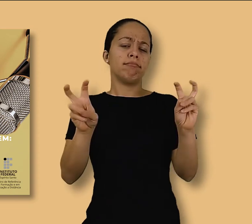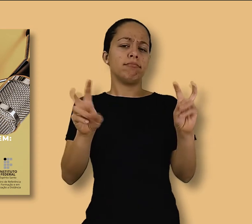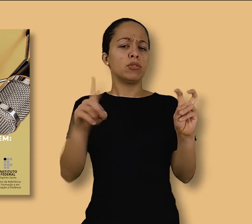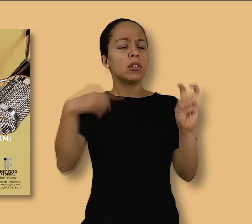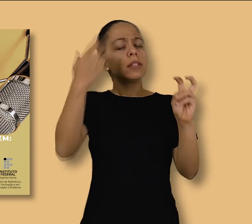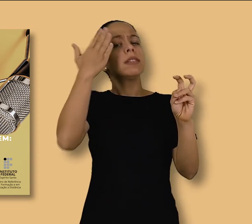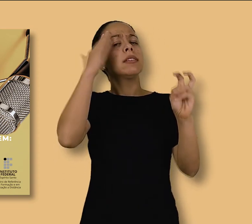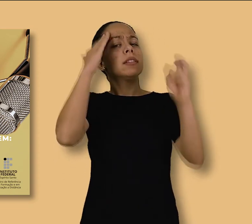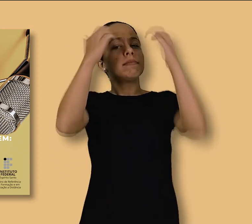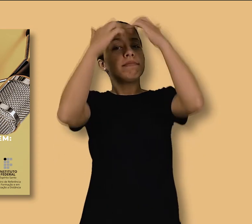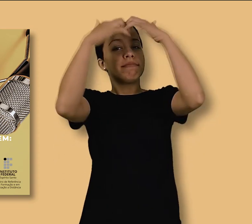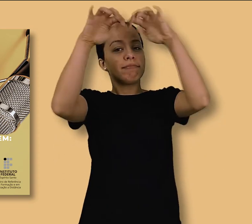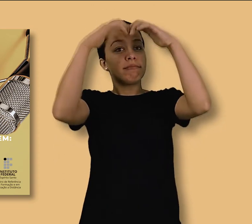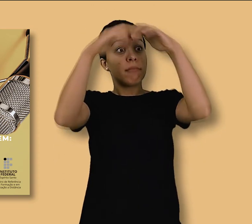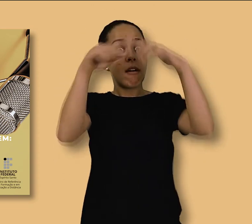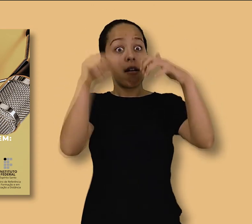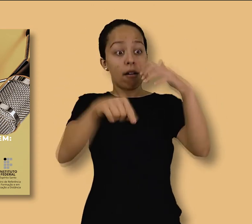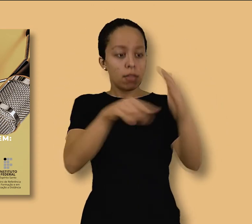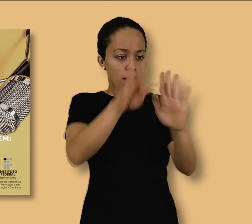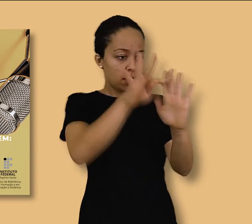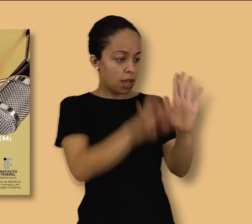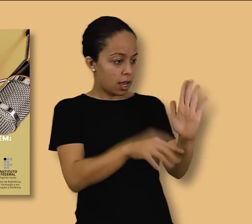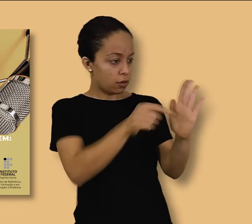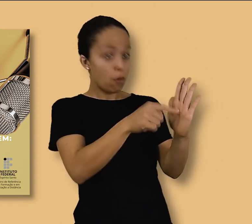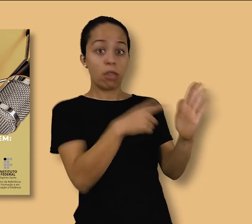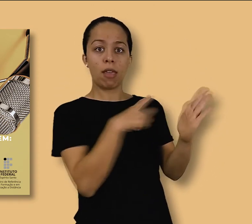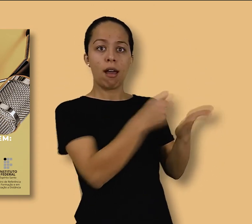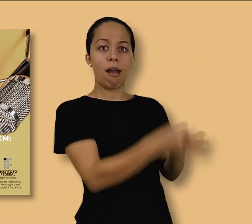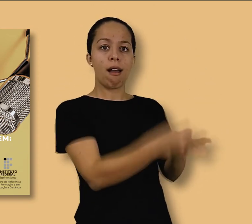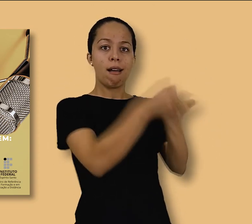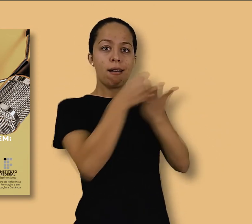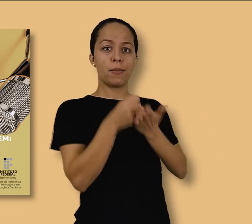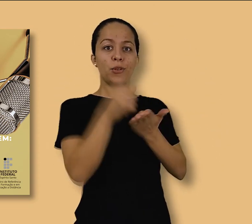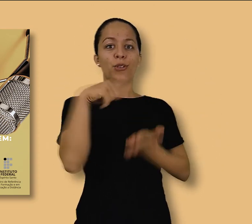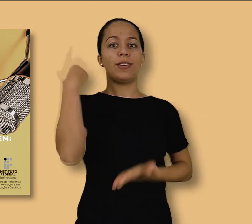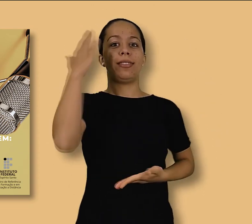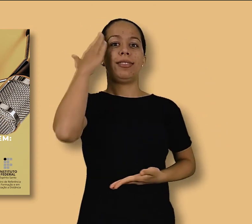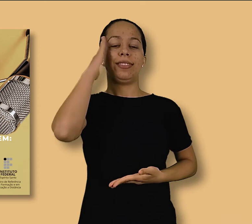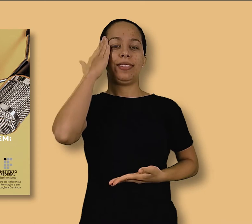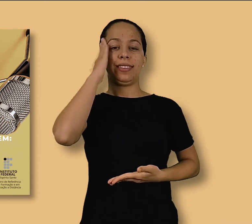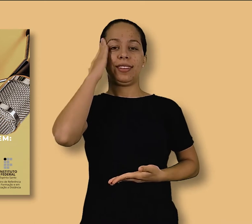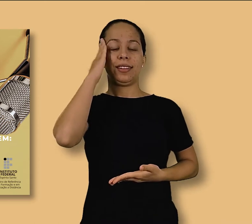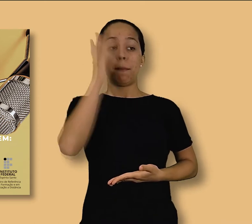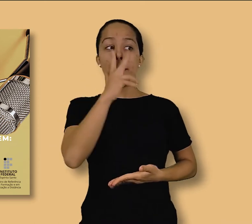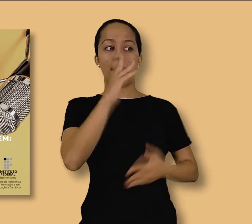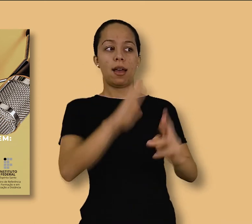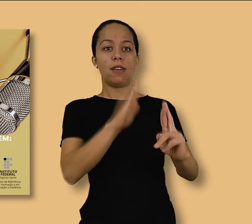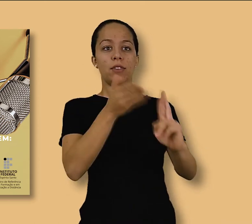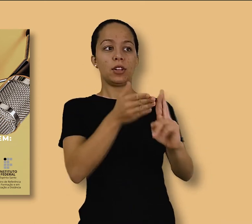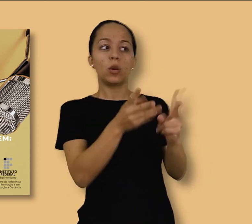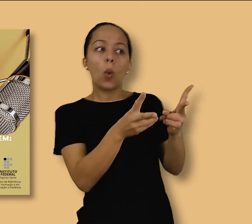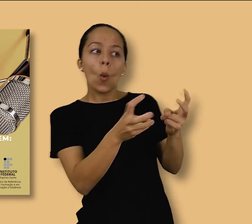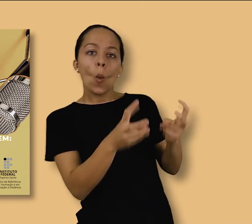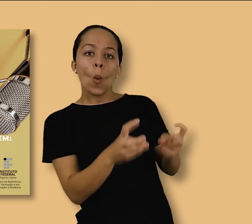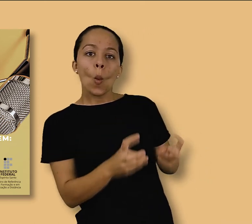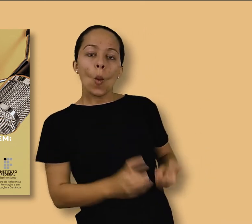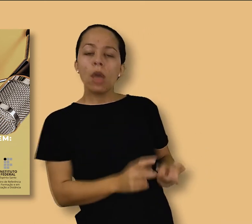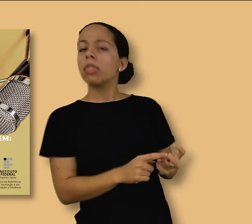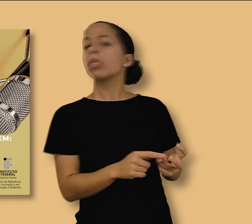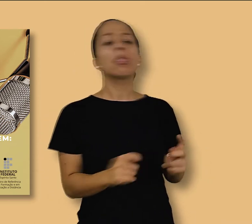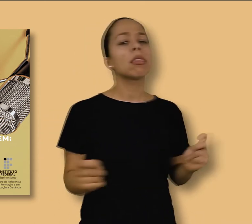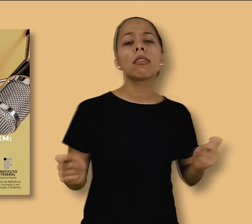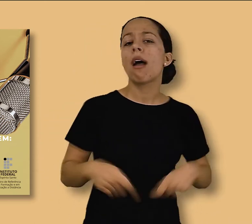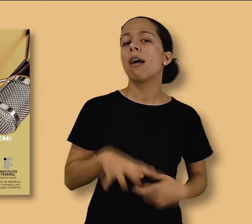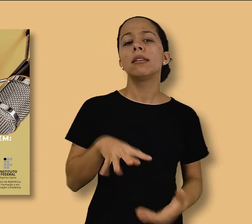entender refletir porque vai servir de subsídio vai nos dá a base para que a gente consiga é